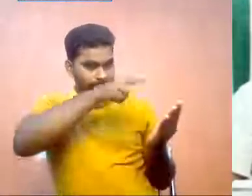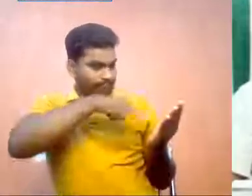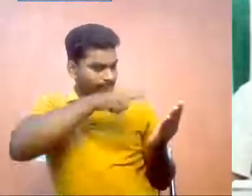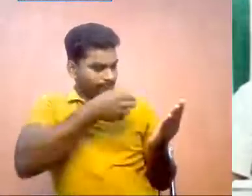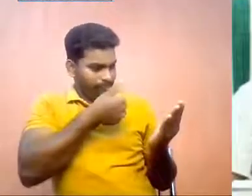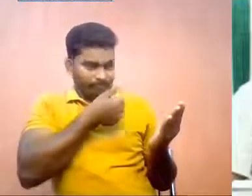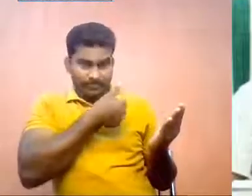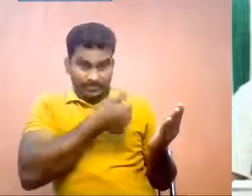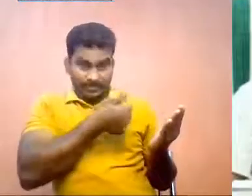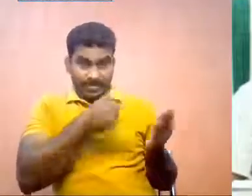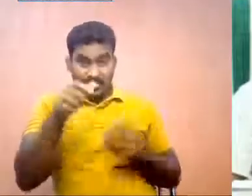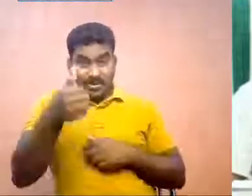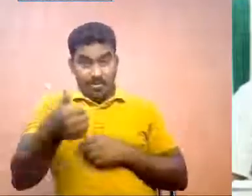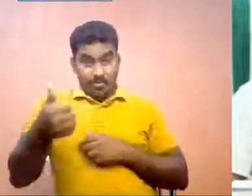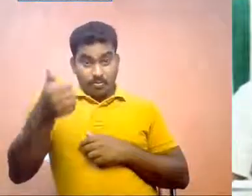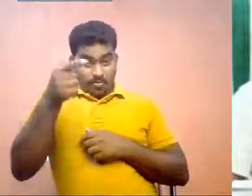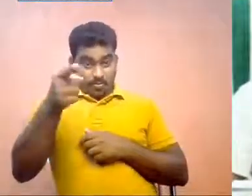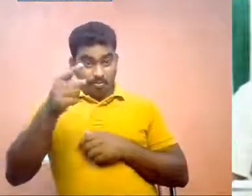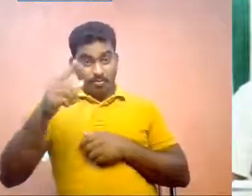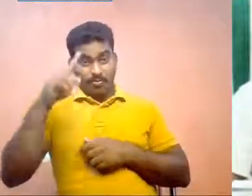പരിശോധിക്കുന്ന സിവിൽ പോലീസ് ഓഫീസർ തയ്യാറാവണം.